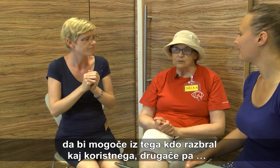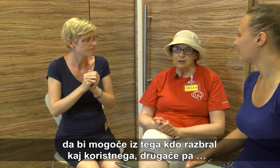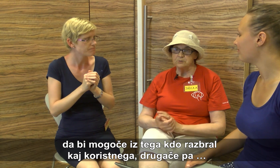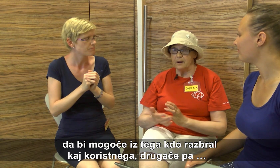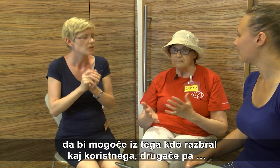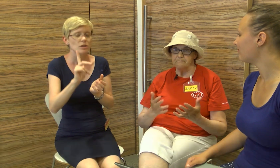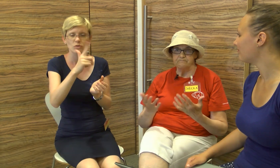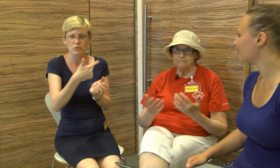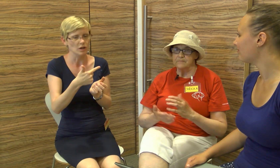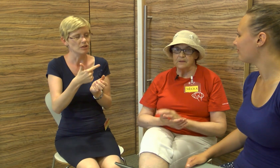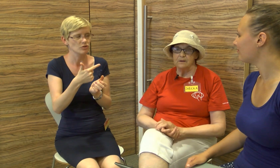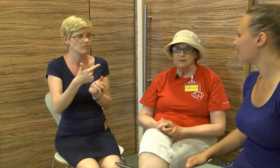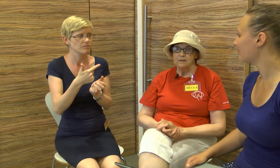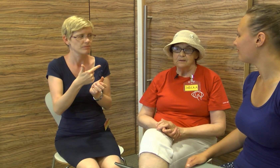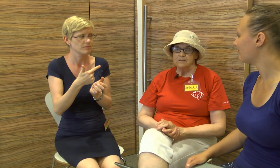Drugač pa.